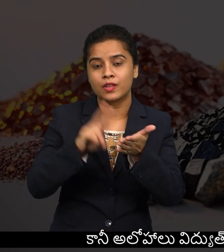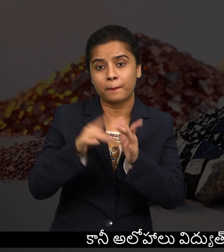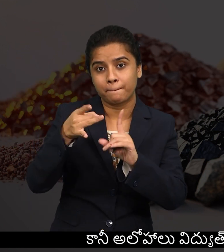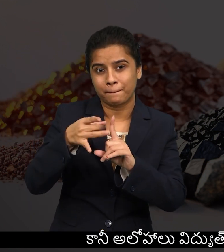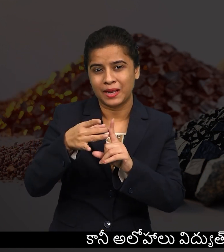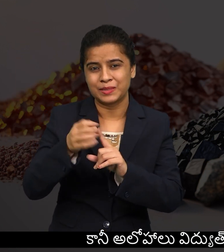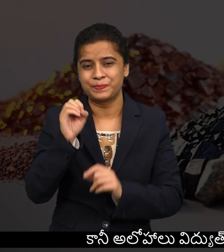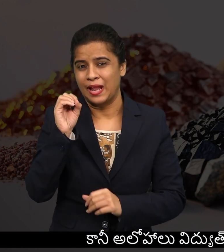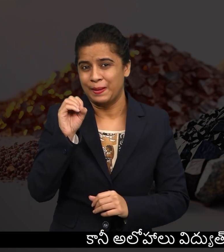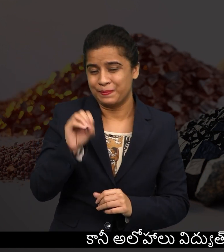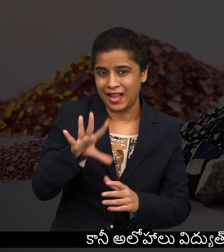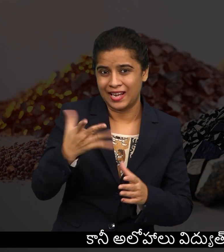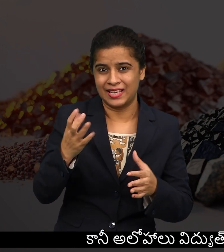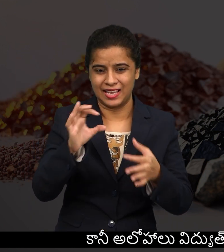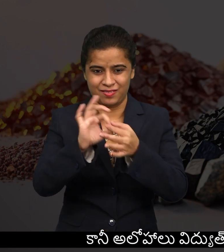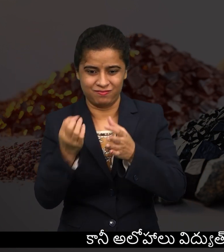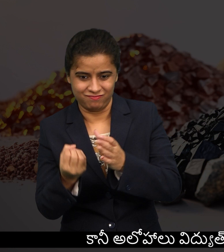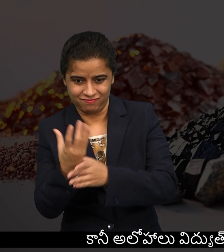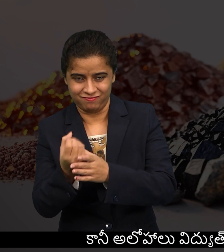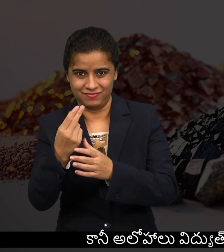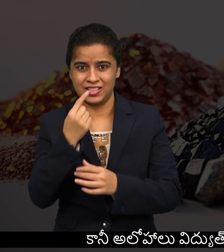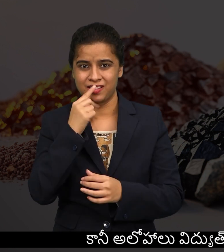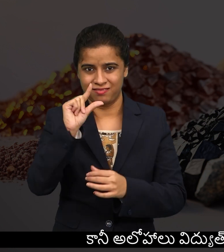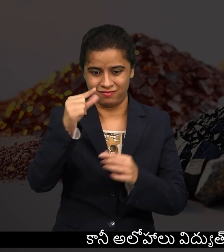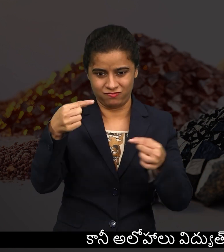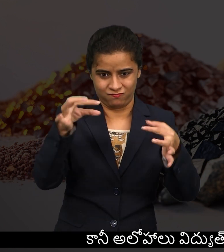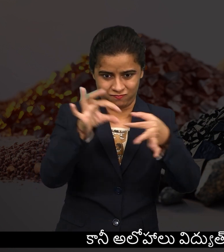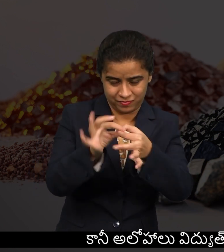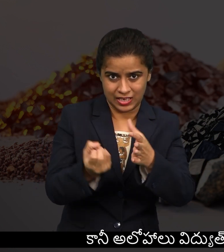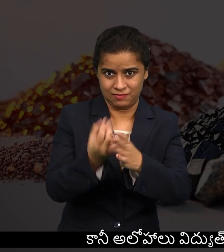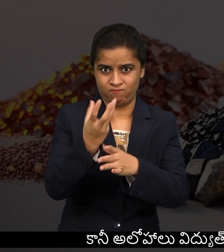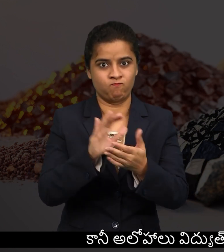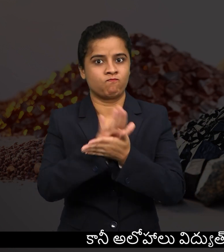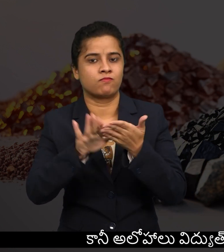కానీ అలోహాలు విద్యుత్ మరియు వేడి యొక్క చెడు వాహకాలు.